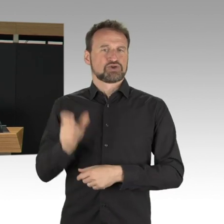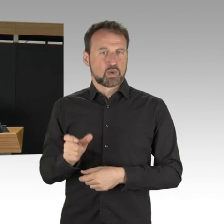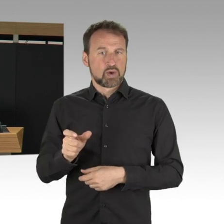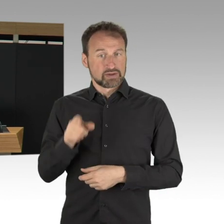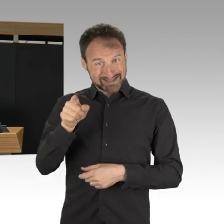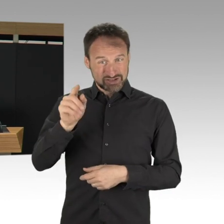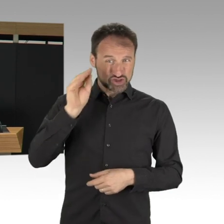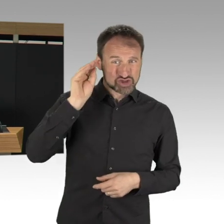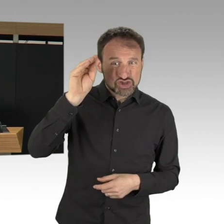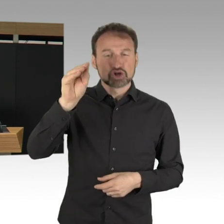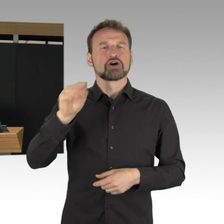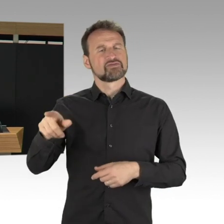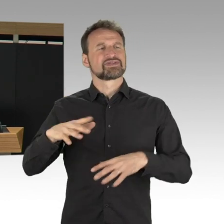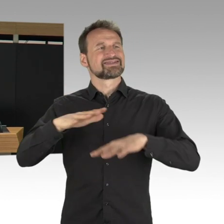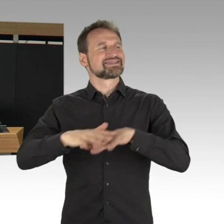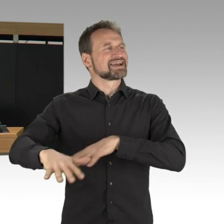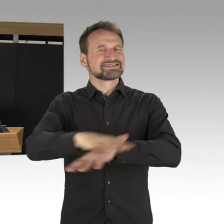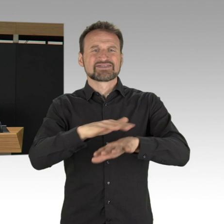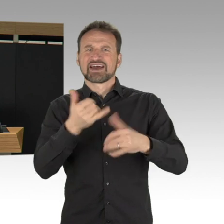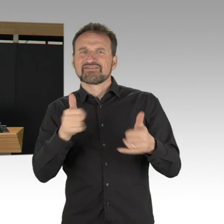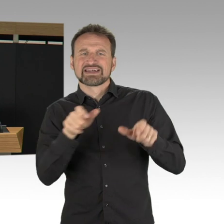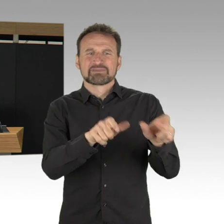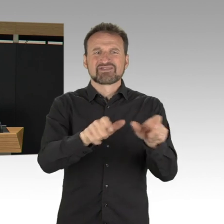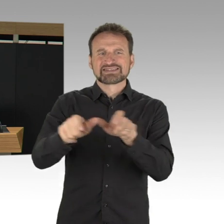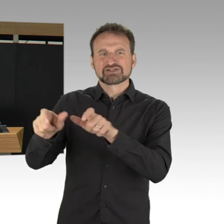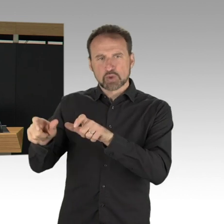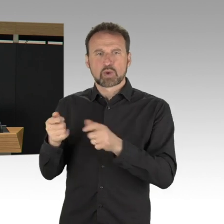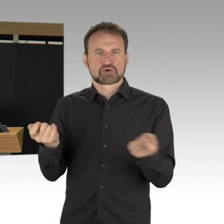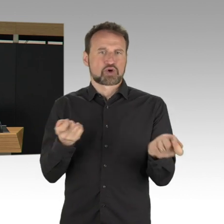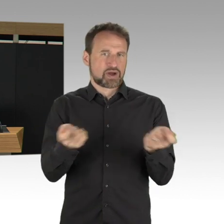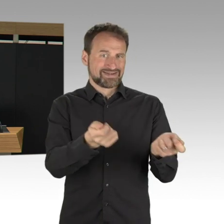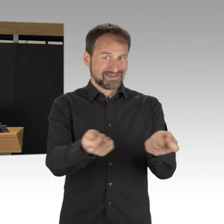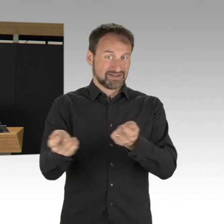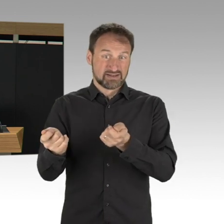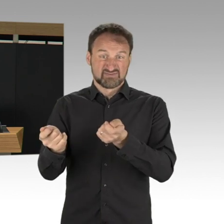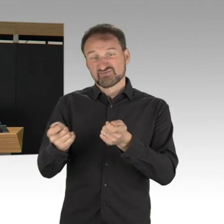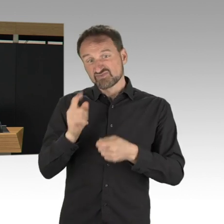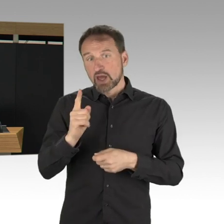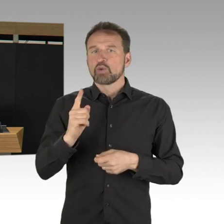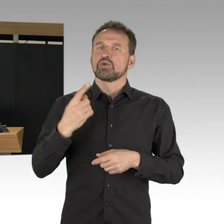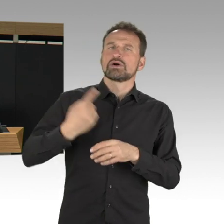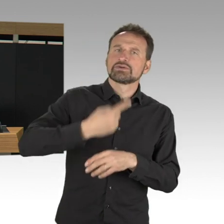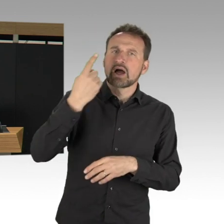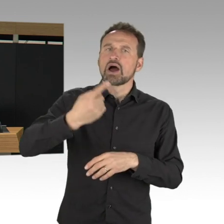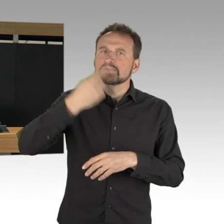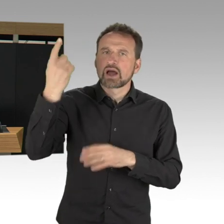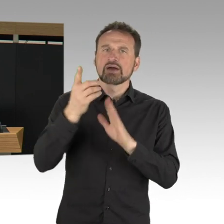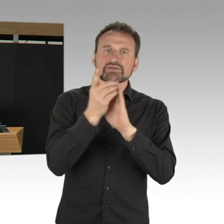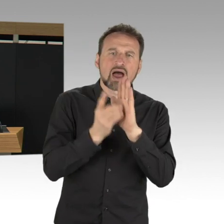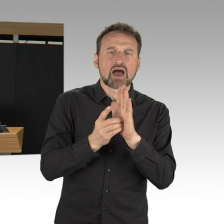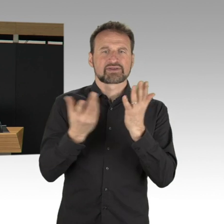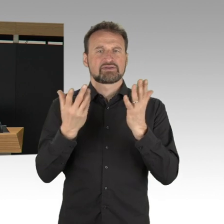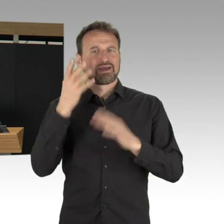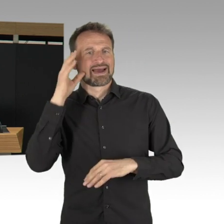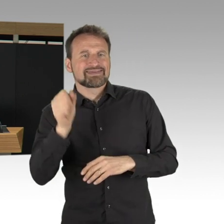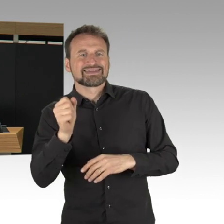von beispielsweise RIAS und der Polizei unterscheiden sich ja schon sehr erheblich. Nicht jeder antisemitische Übergriff ist tatsächlich auch eine